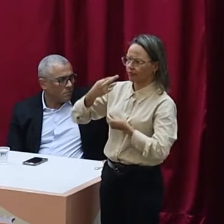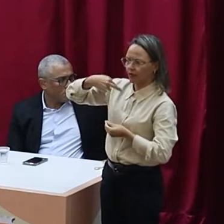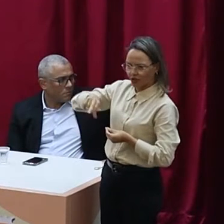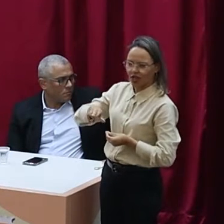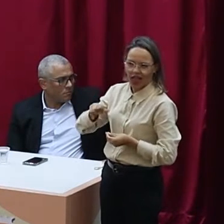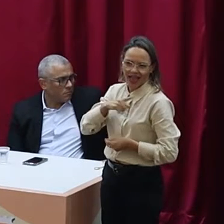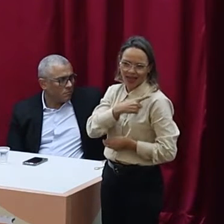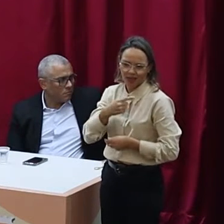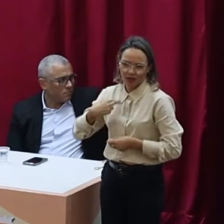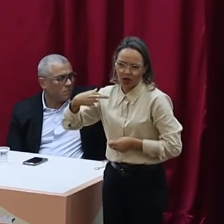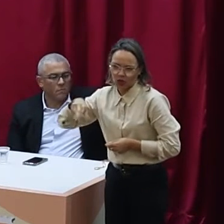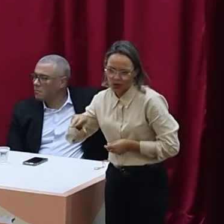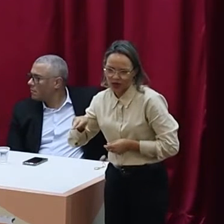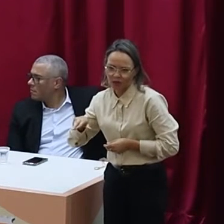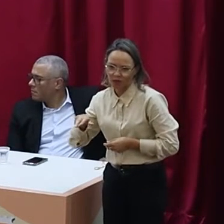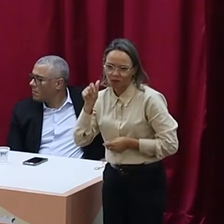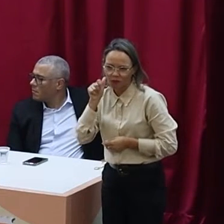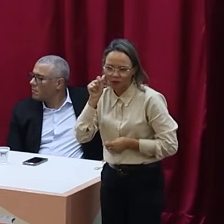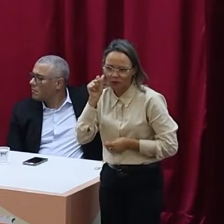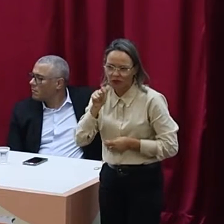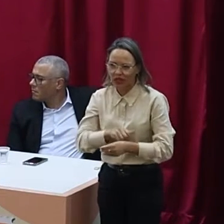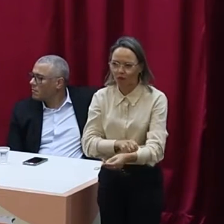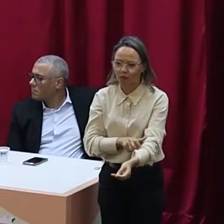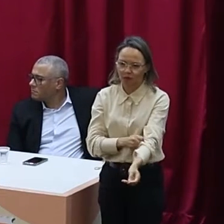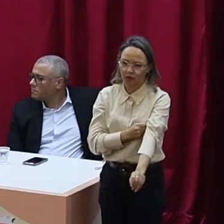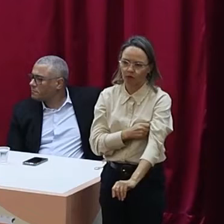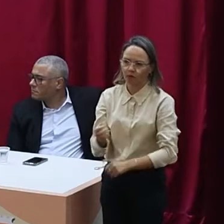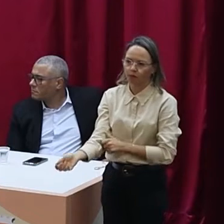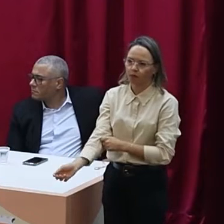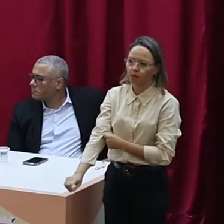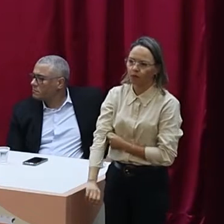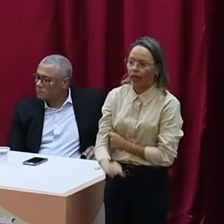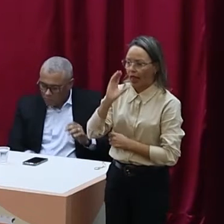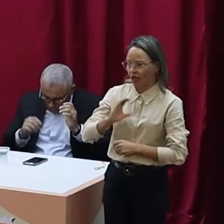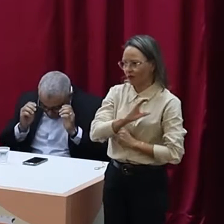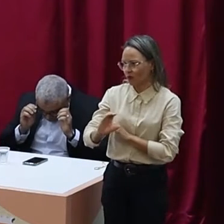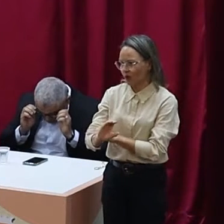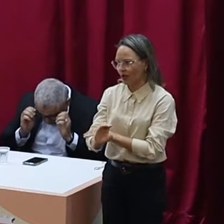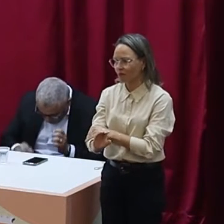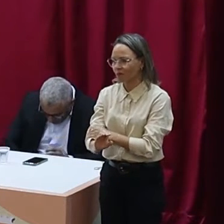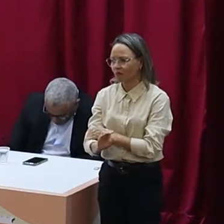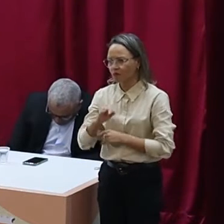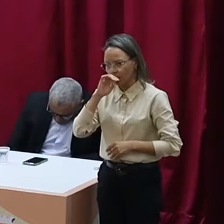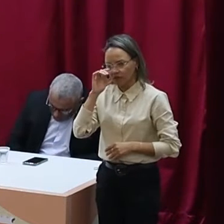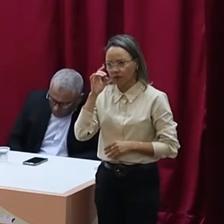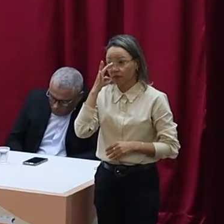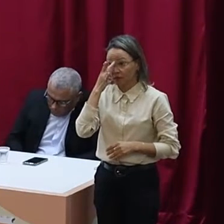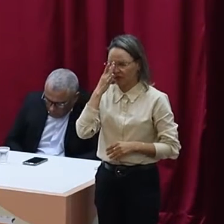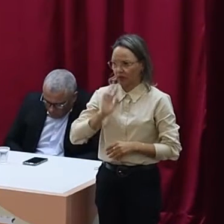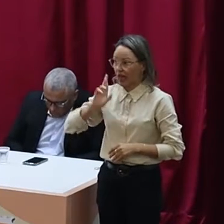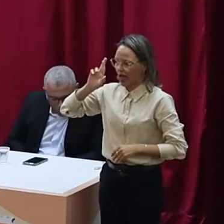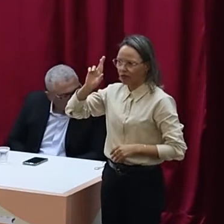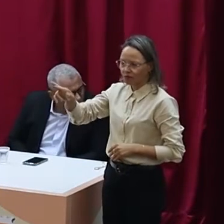era uma mulher bastante católica, né? Do catolicismo progressista, e aí ela